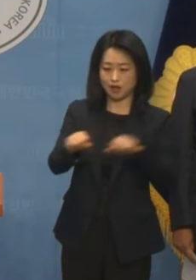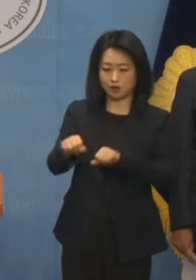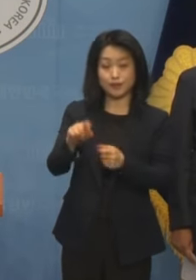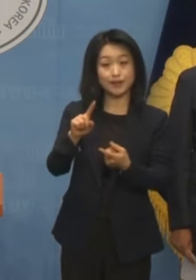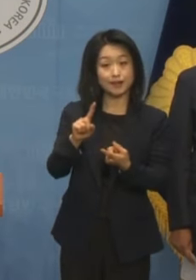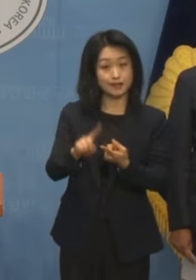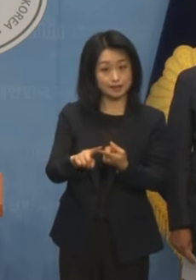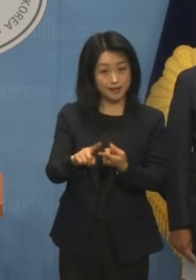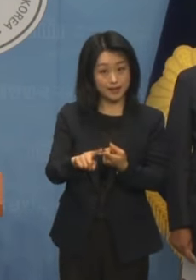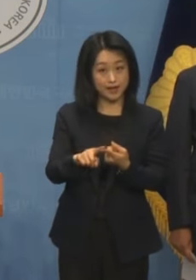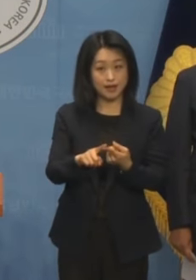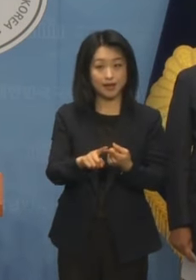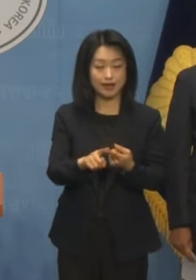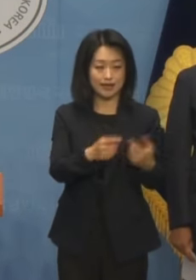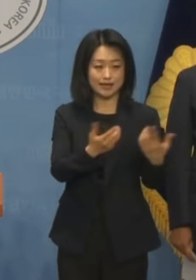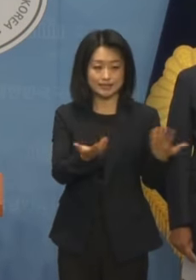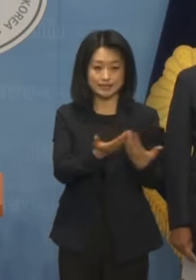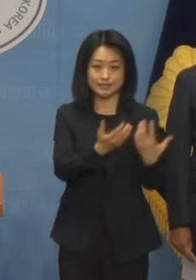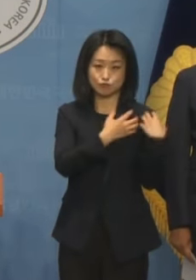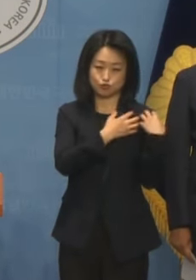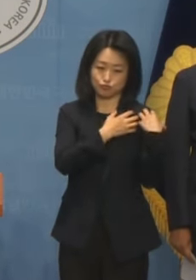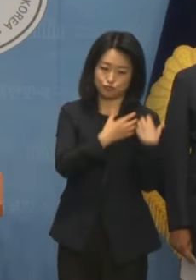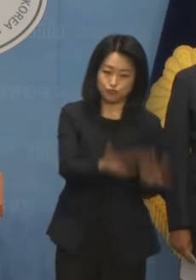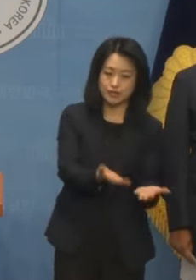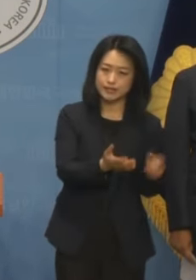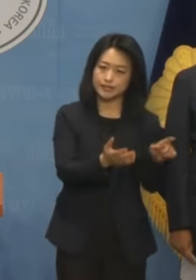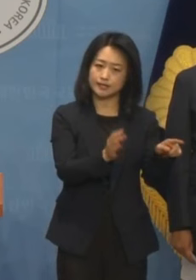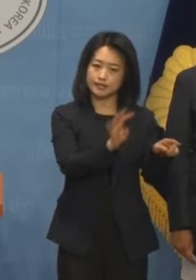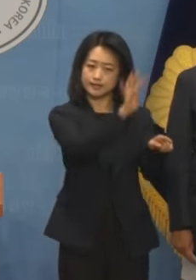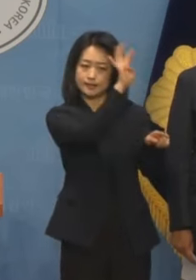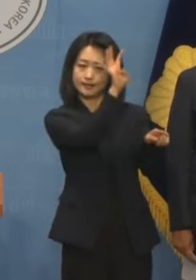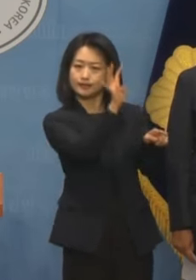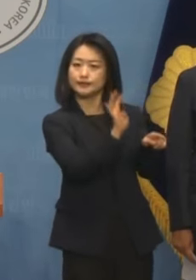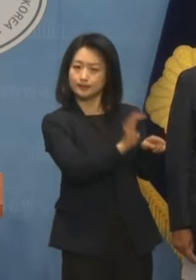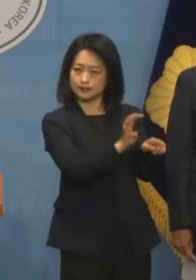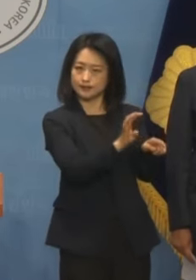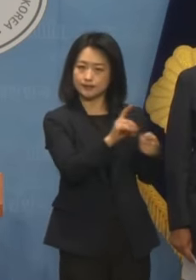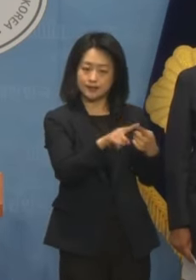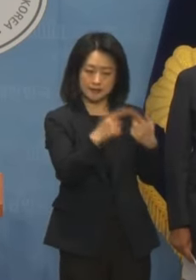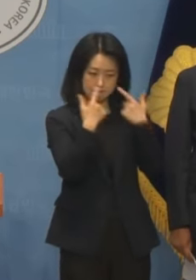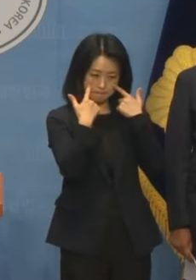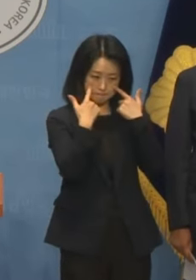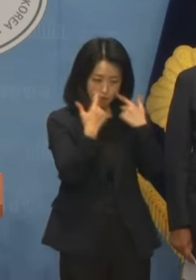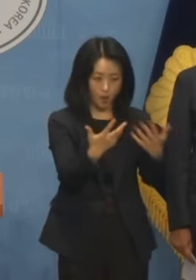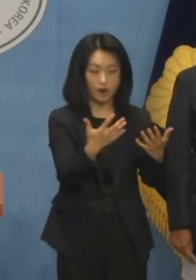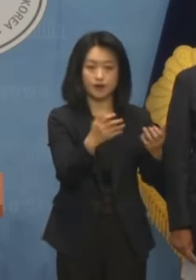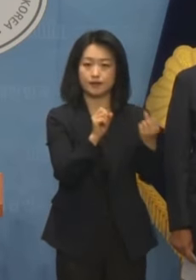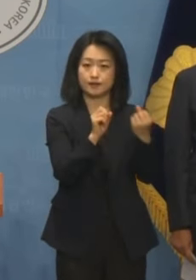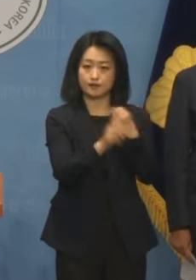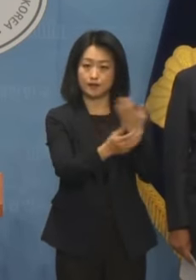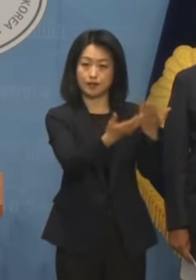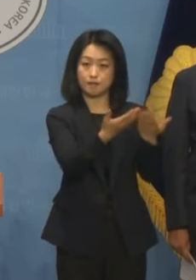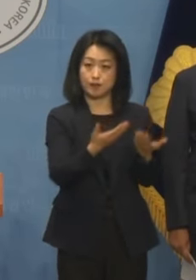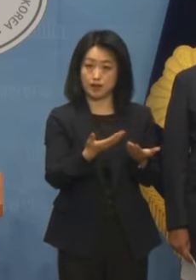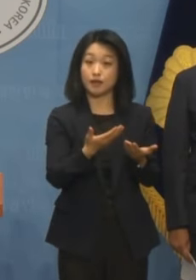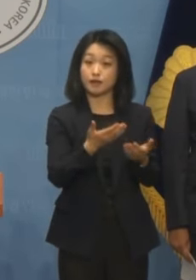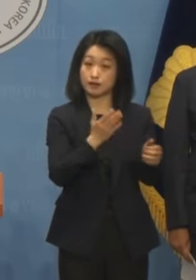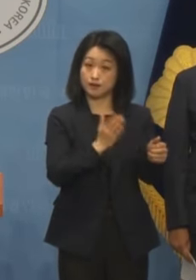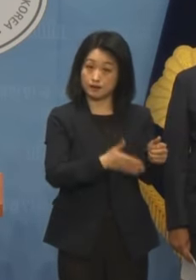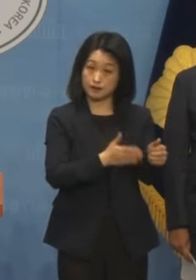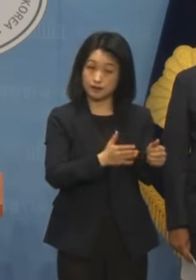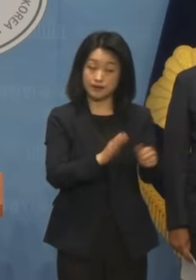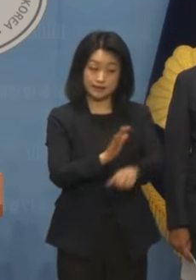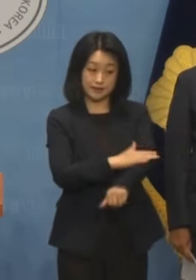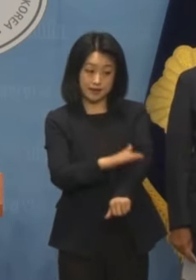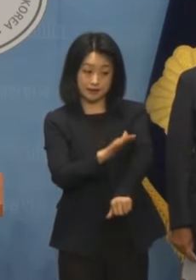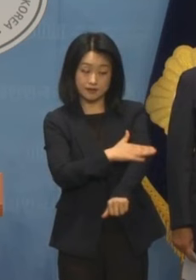그런 직무를 유기를 한 것이 아닌지에 대한 명확한 이 잘잘못에 대한